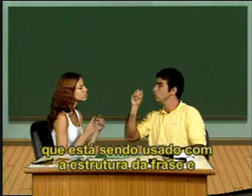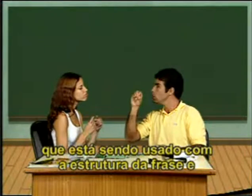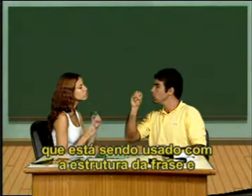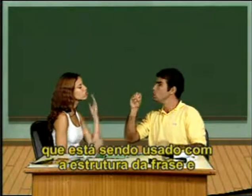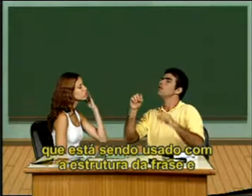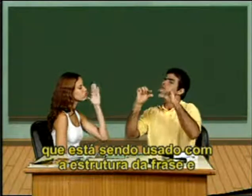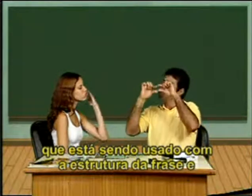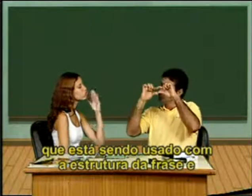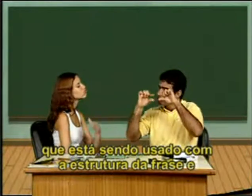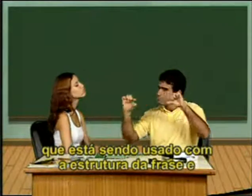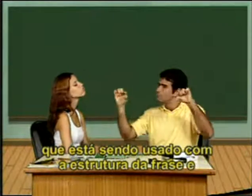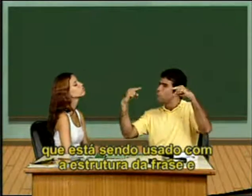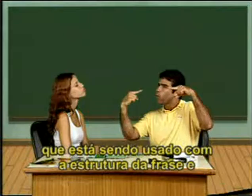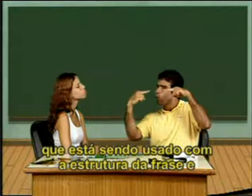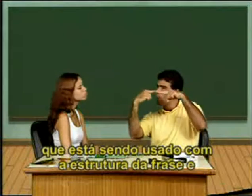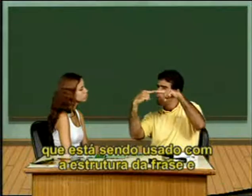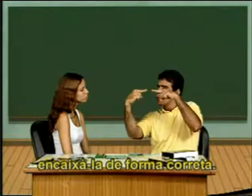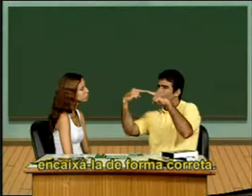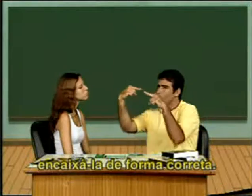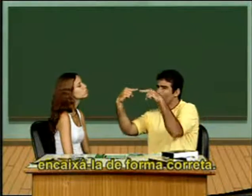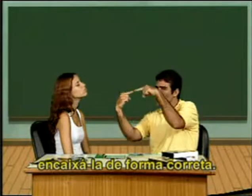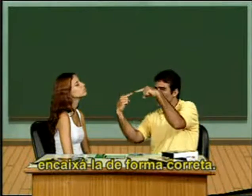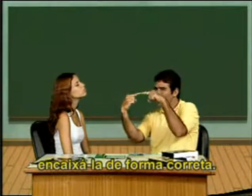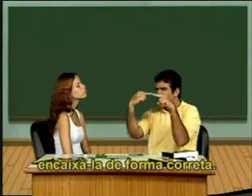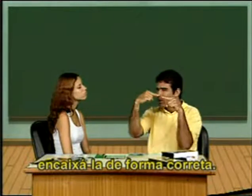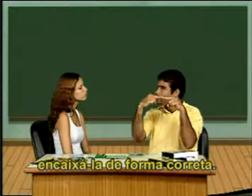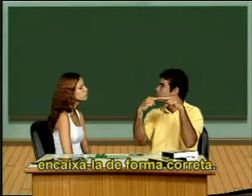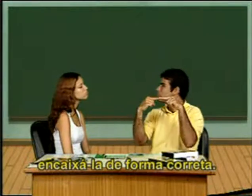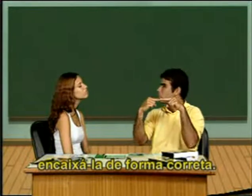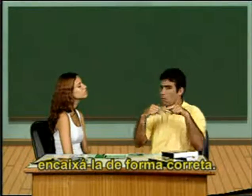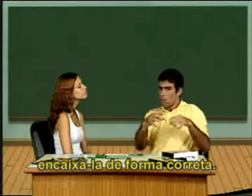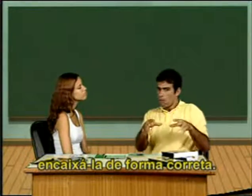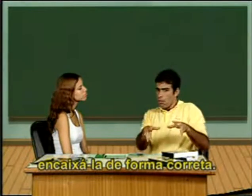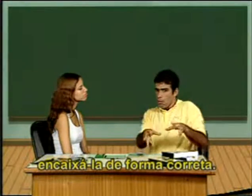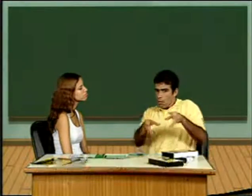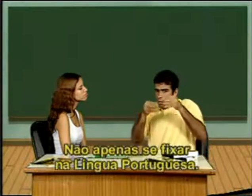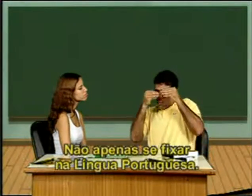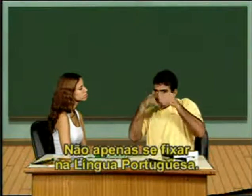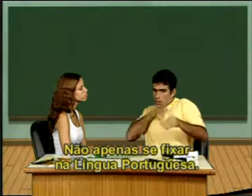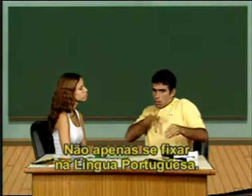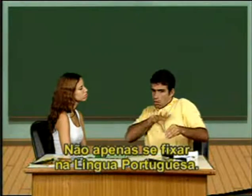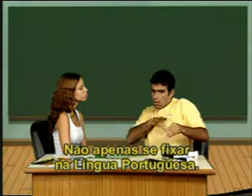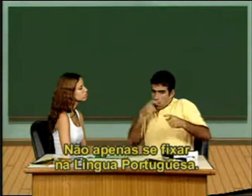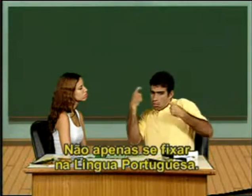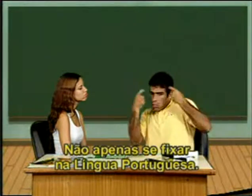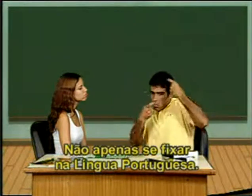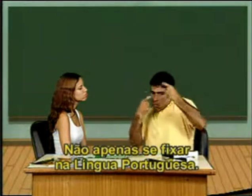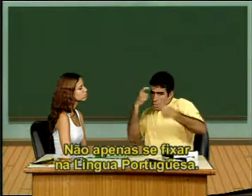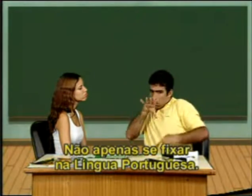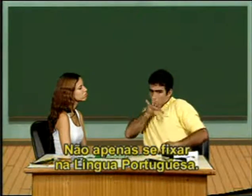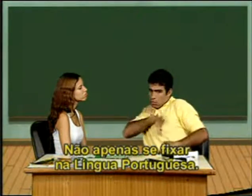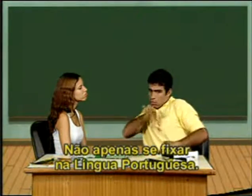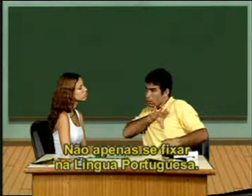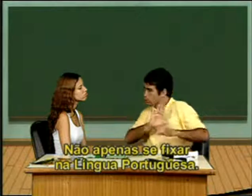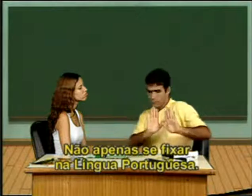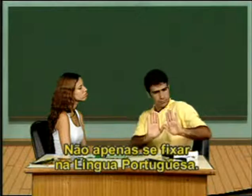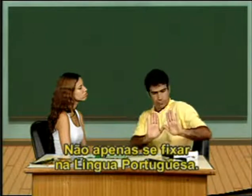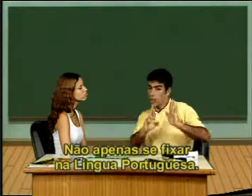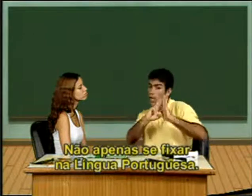está sendo usado com a estrutura da frase e encaixá-la de forma correta. Não apenas se fixar na língua